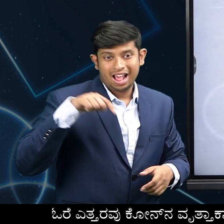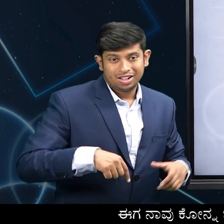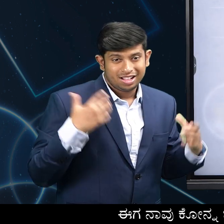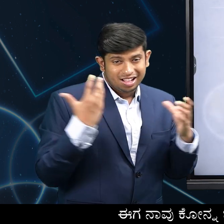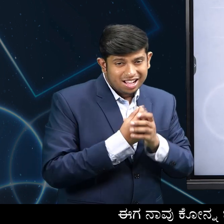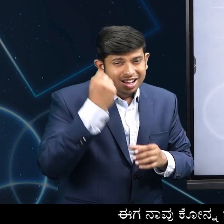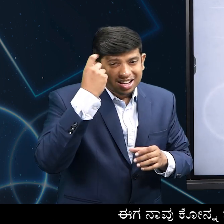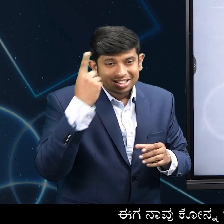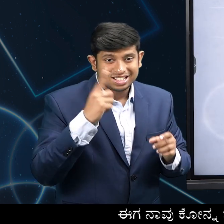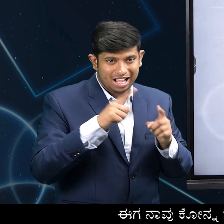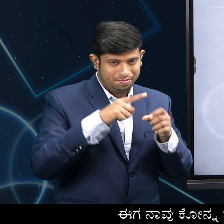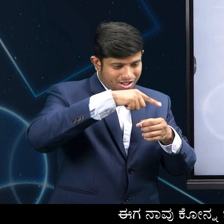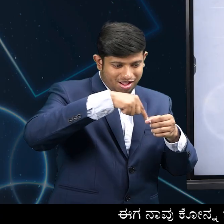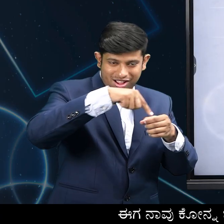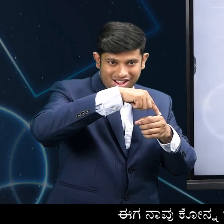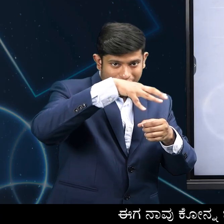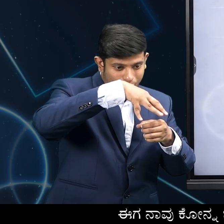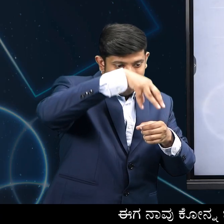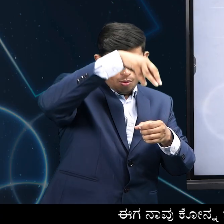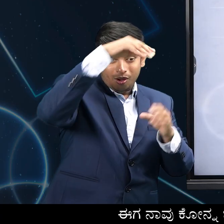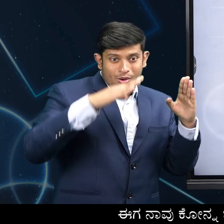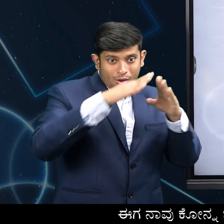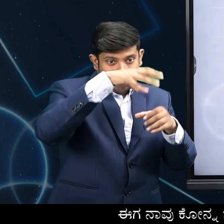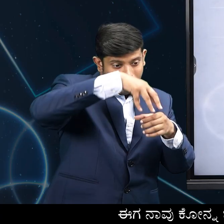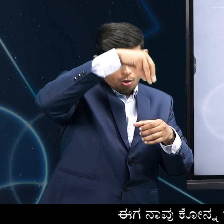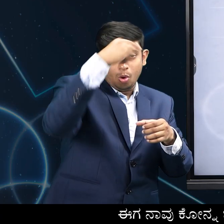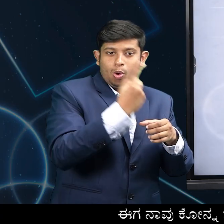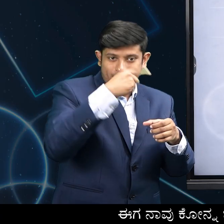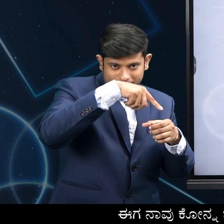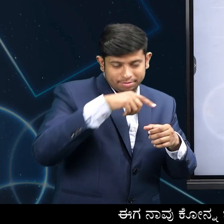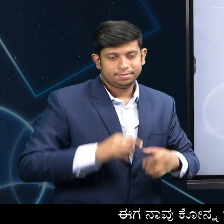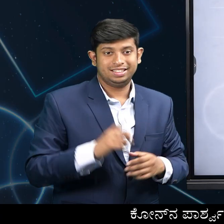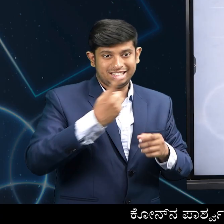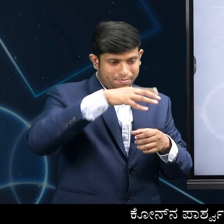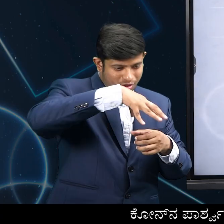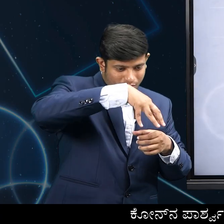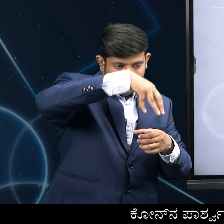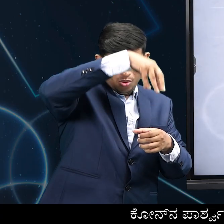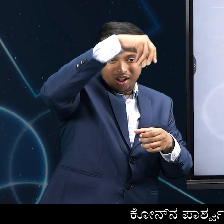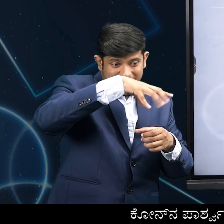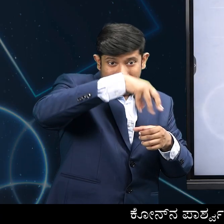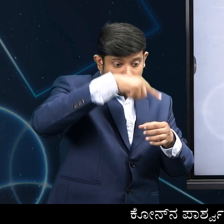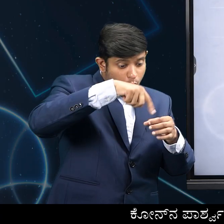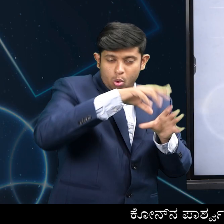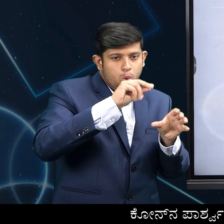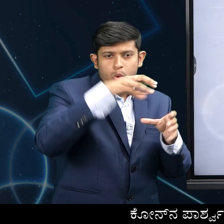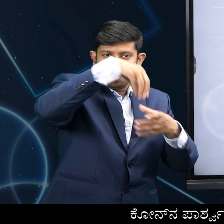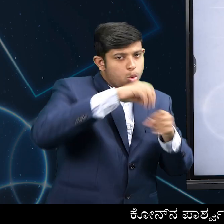ಈಗ ನಾವು ಕೋನ್ನ ಬಾಗಿದ ಮೇಲ್ಮೈ ಪ್ರದೇಶವನ್ನ ಅರ್ಥ ಮಾಡಿಕೊಳ್ಳುತ್ತೇವೆ. ಕೋನದ ಪಾರ್ಶ್ವ ಅಥವಾ ಬಾಗಿದ ಮೇಲ್ಮೈ